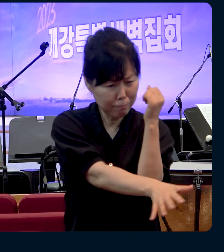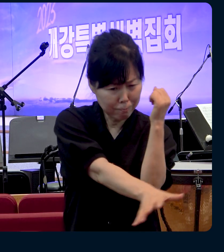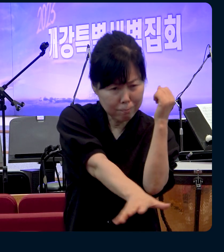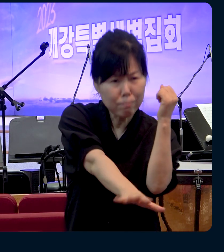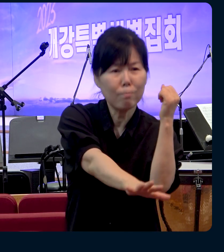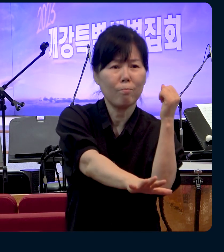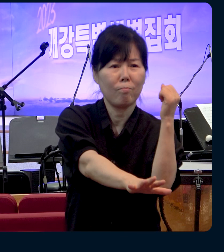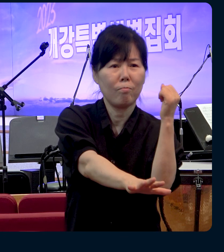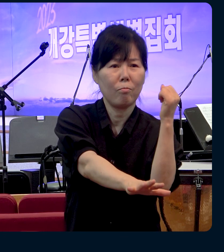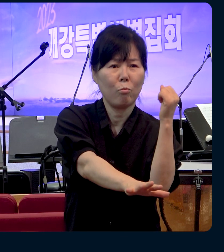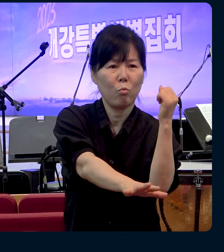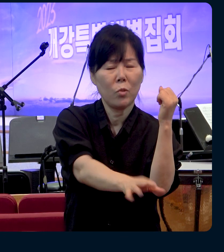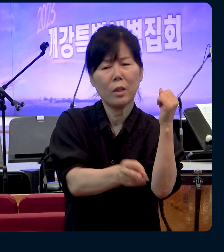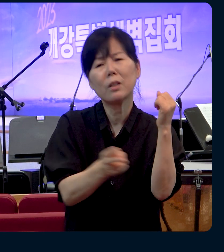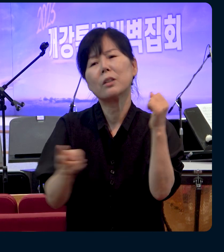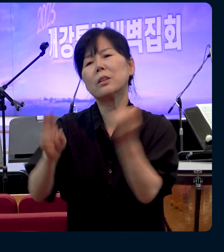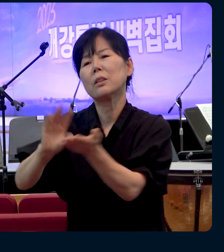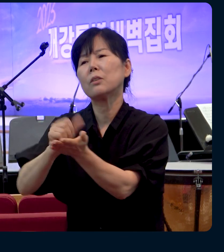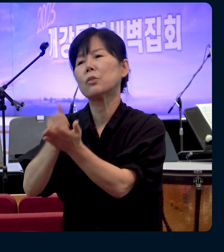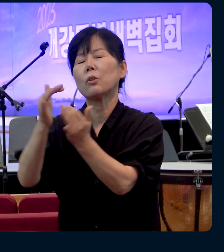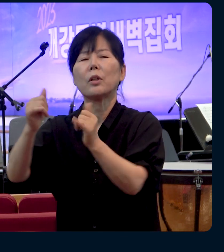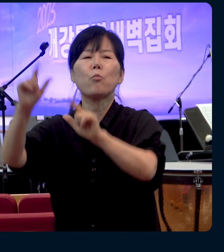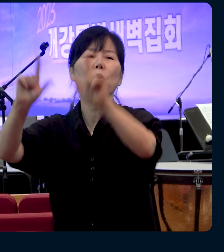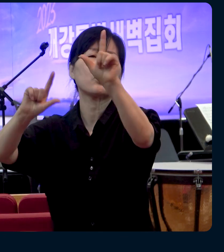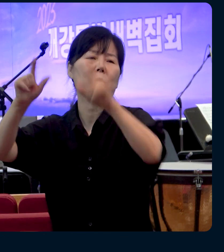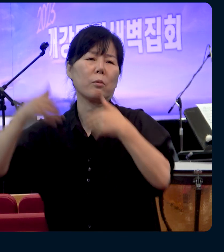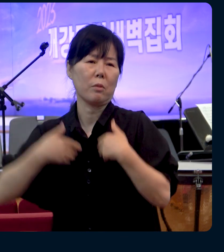뿌리가 깊어야 돼요. 그게 그리스도인이에요.